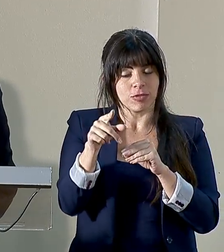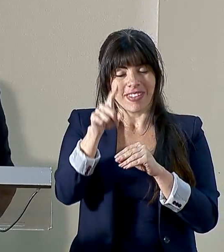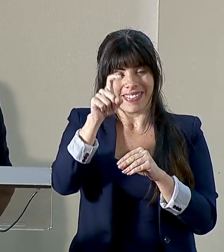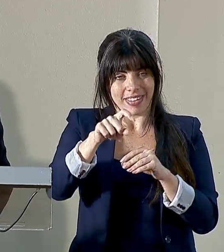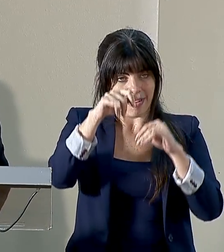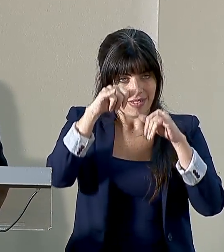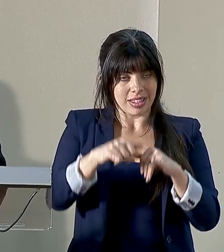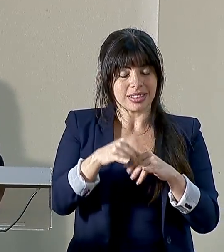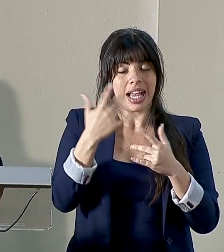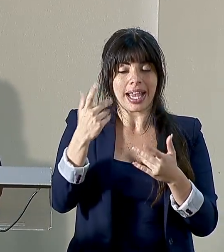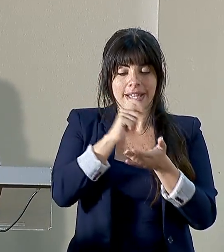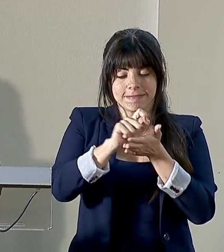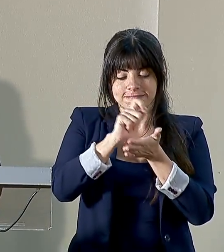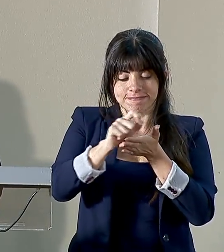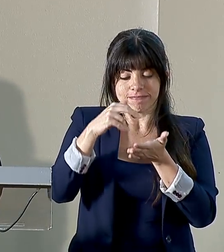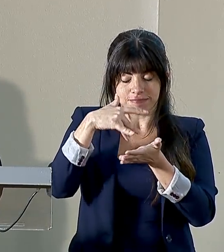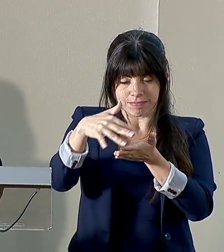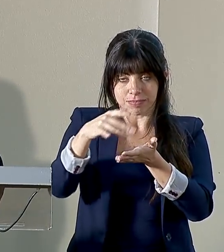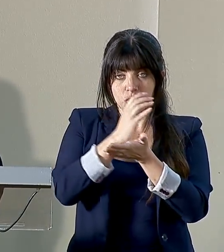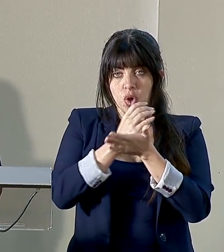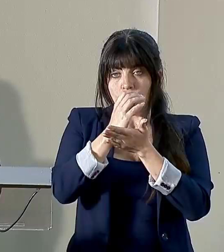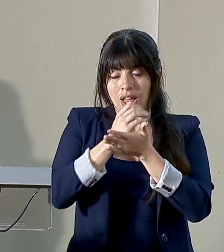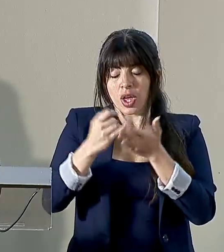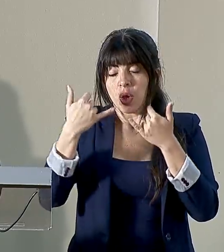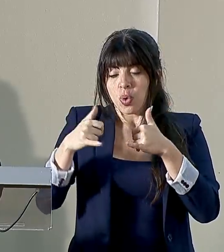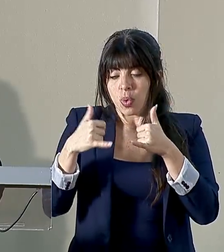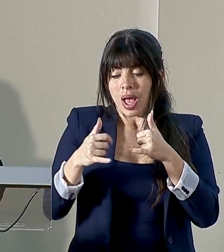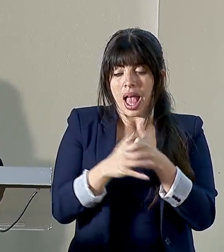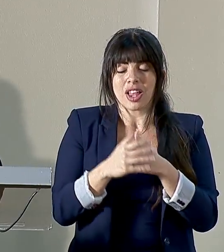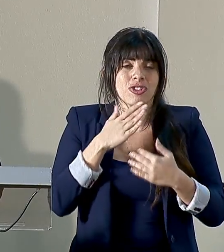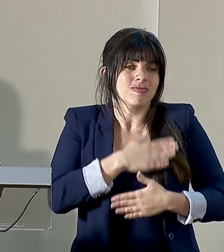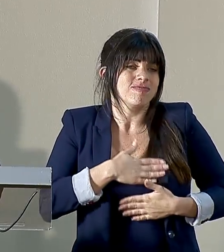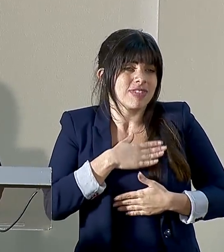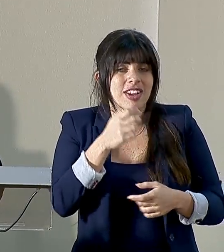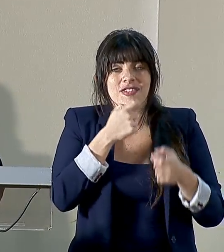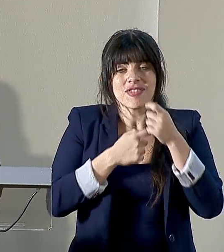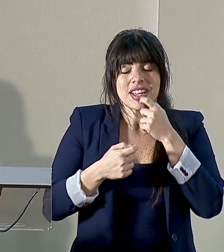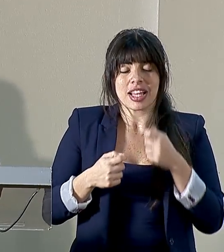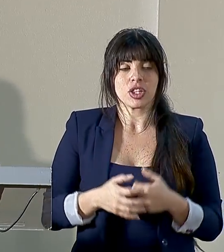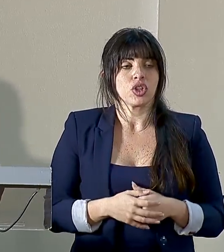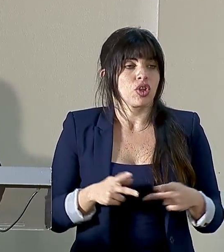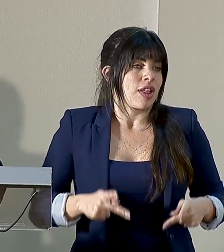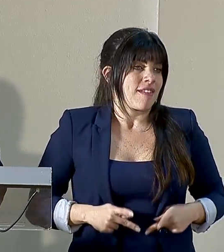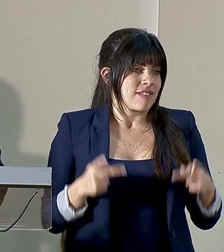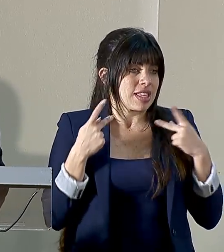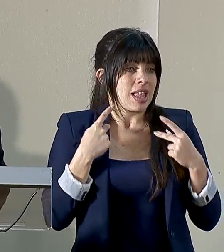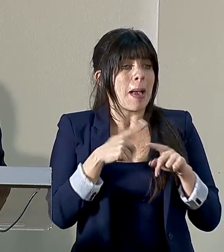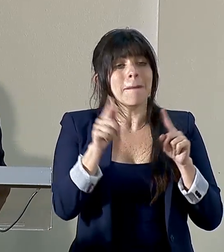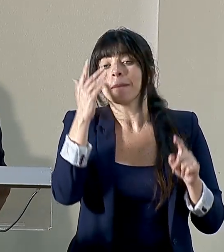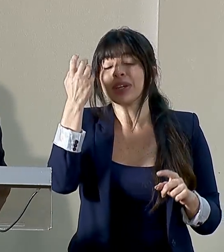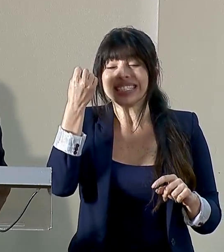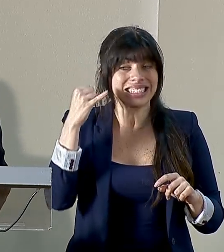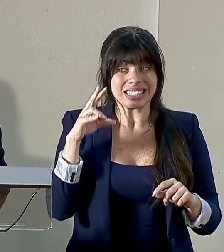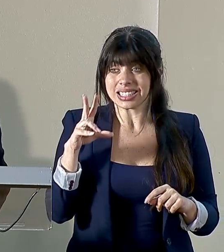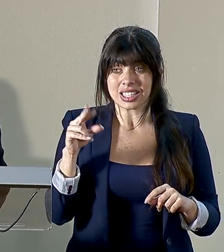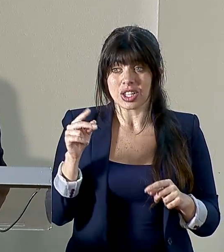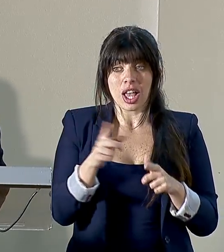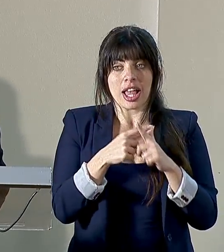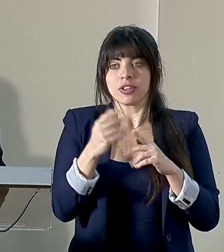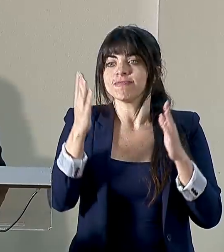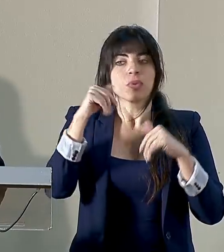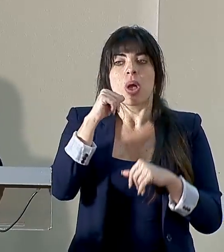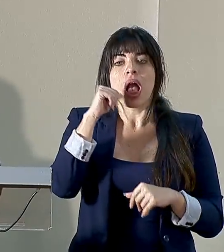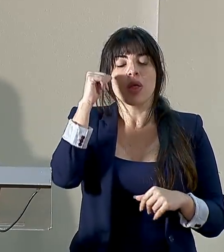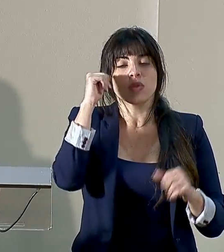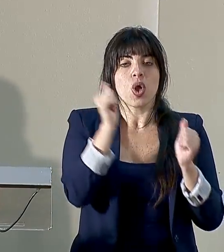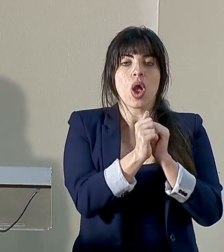estar, que es en los centros educativos, que es jugando, que es riendo, que es disfrutando de la vida, porque si no, no tendremos